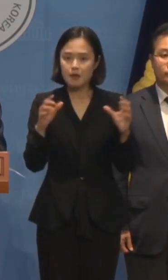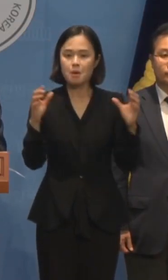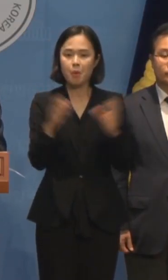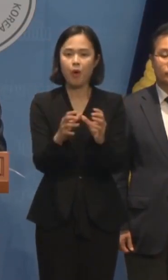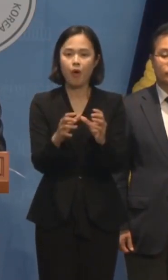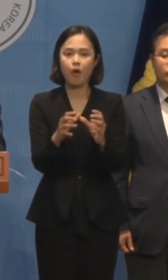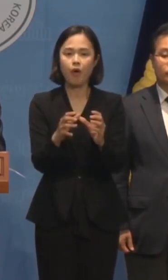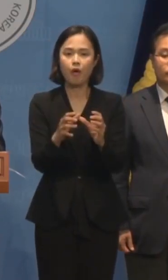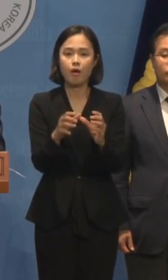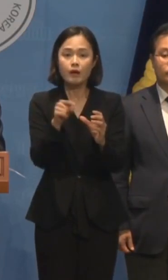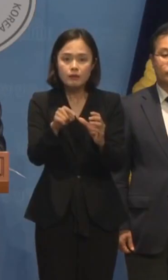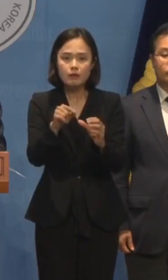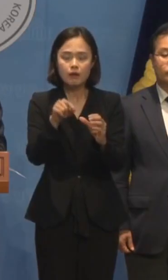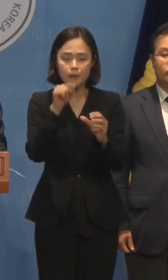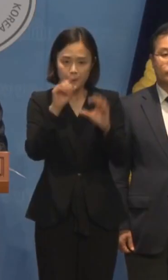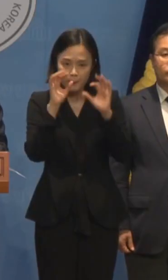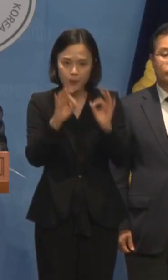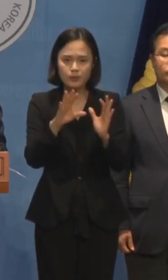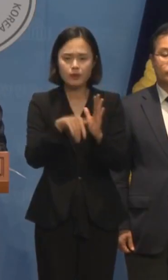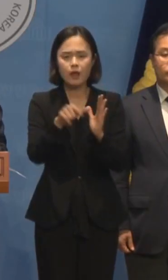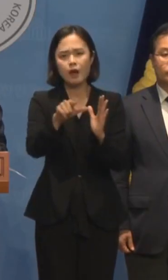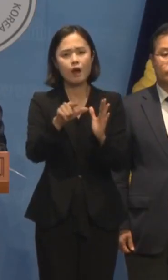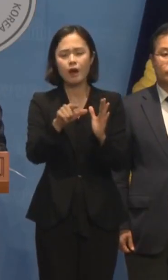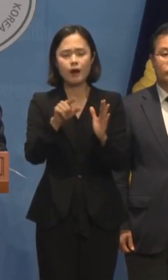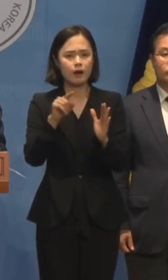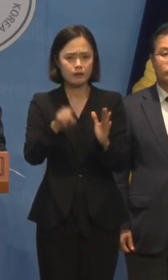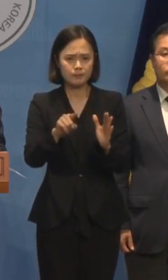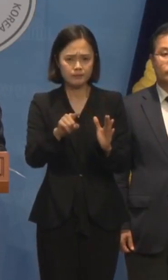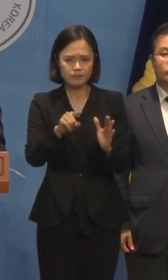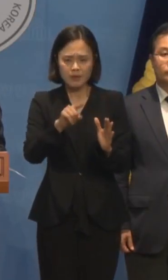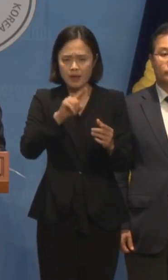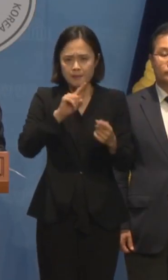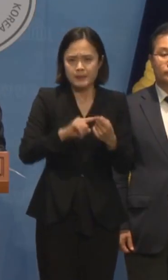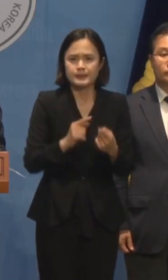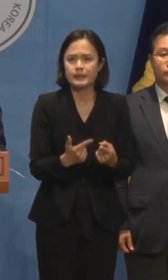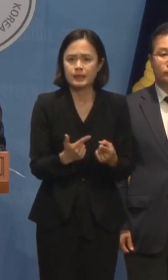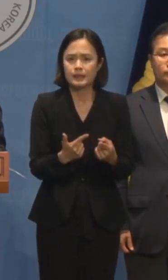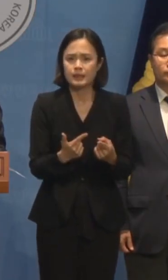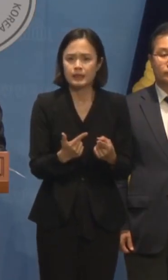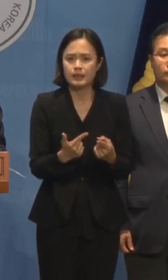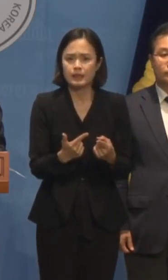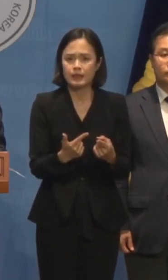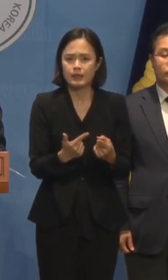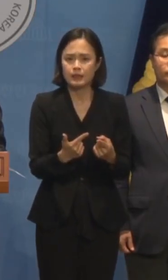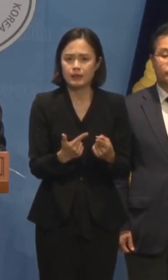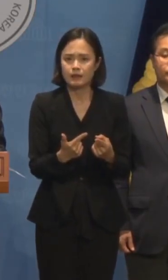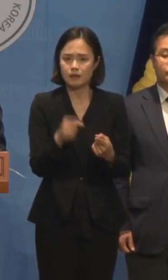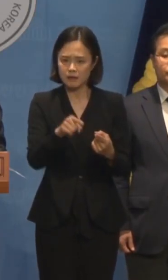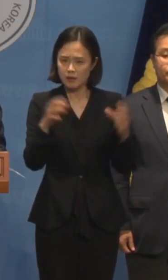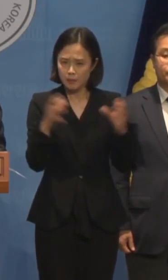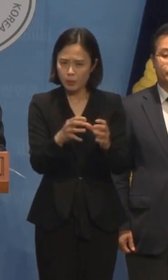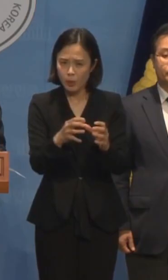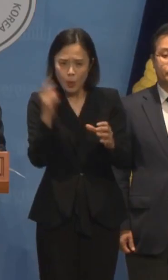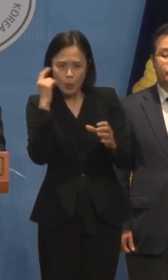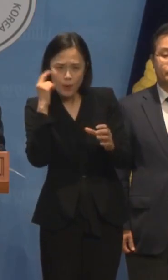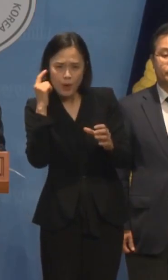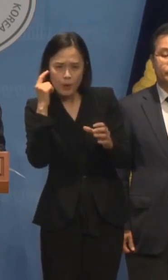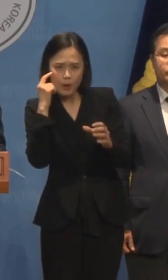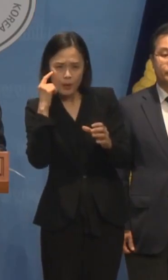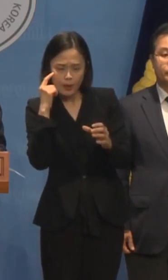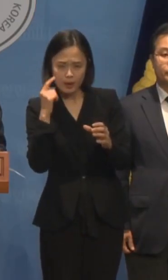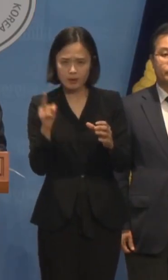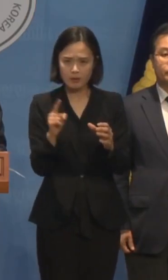자체가 부적절합니다. 그런데 심지어 수감 중인 재소자 신분의 피고인들이 담당 검사실에서 술 파티를 벌였다는